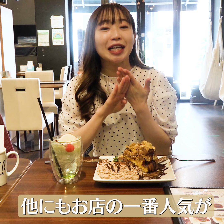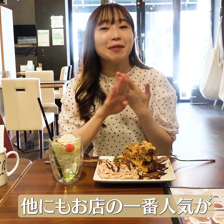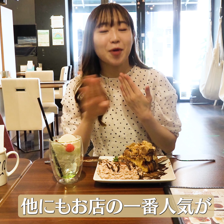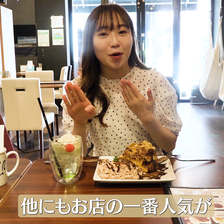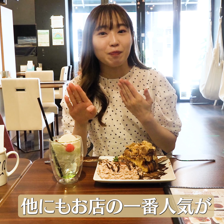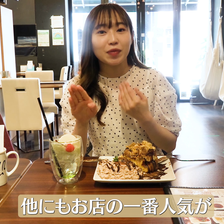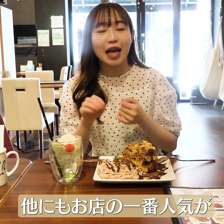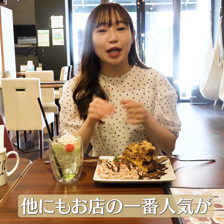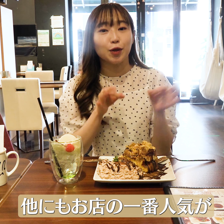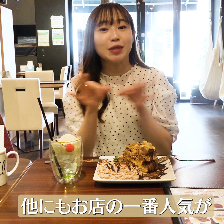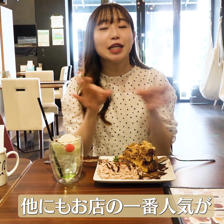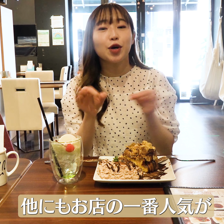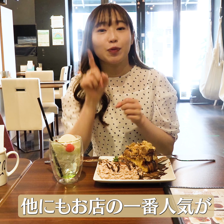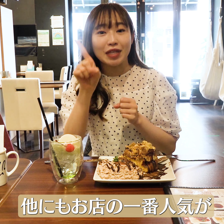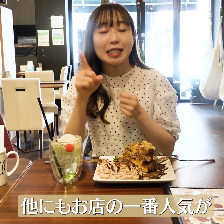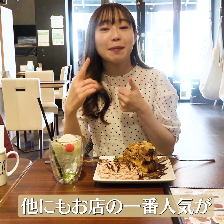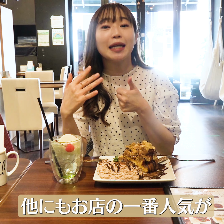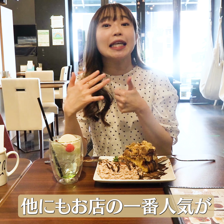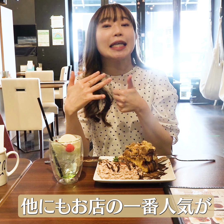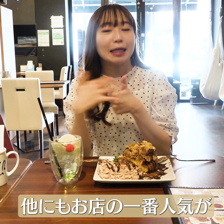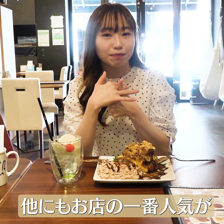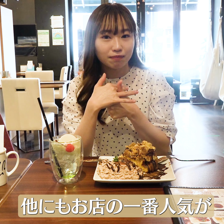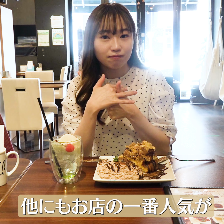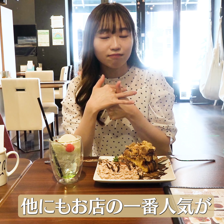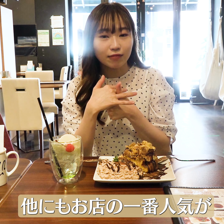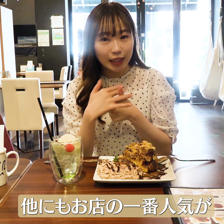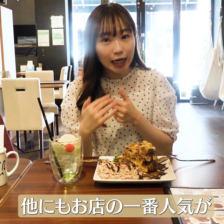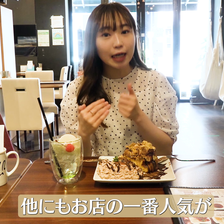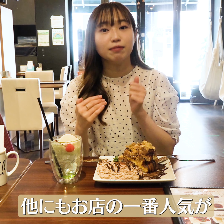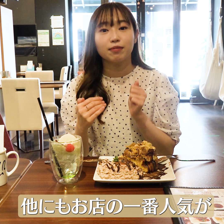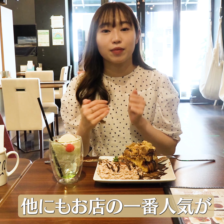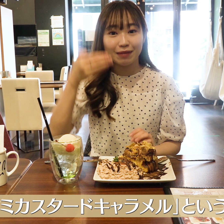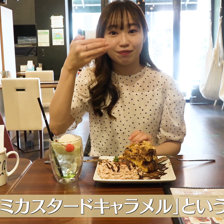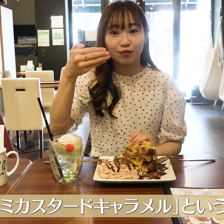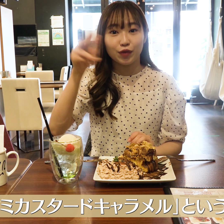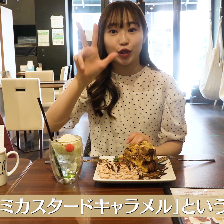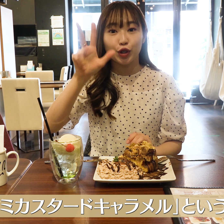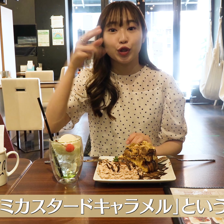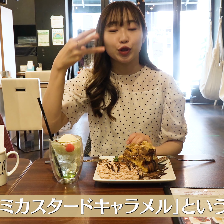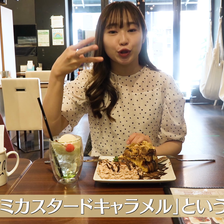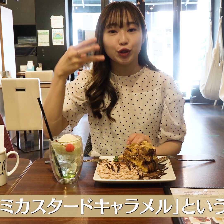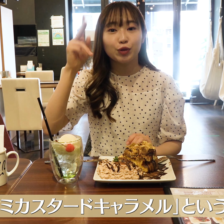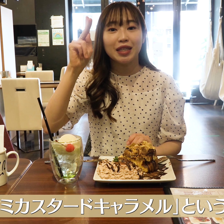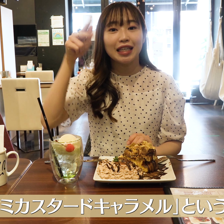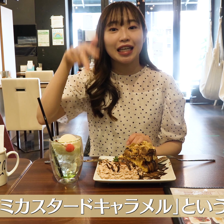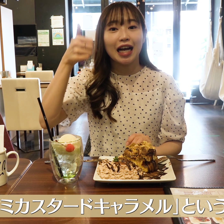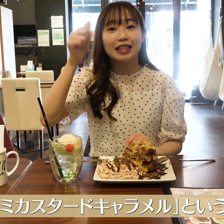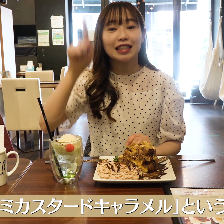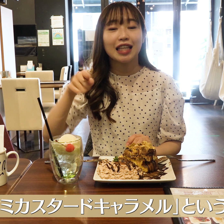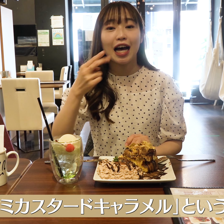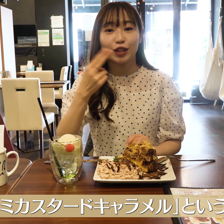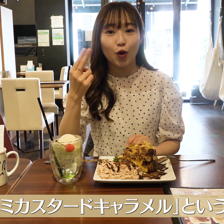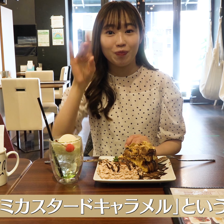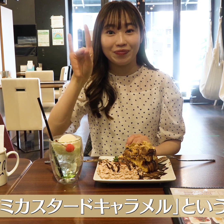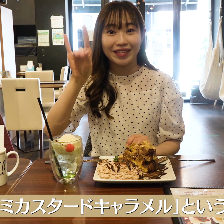もあのお店の一番人気がくるみカスタード